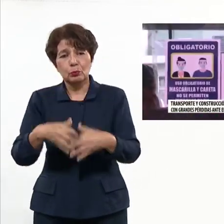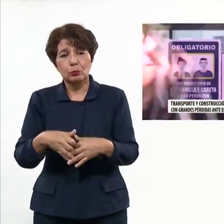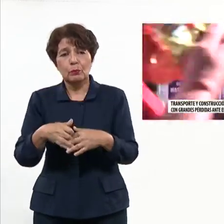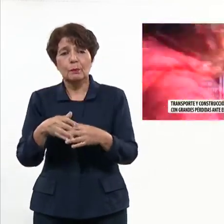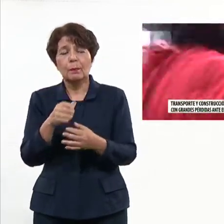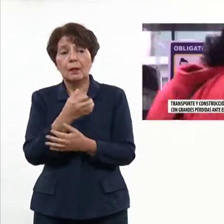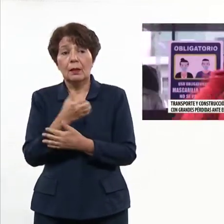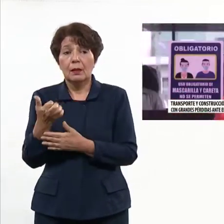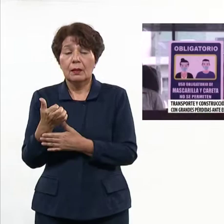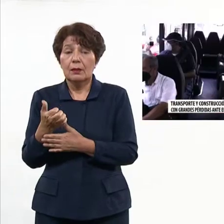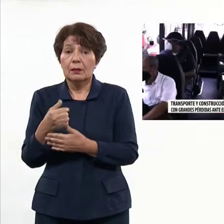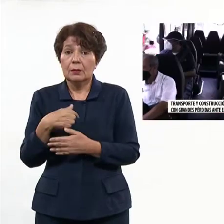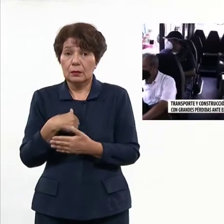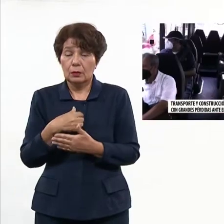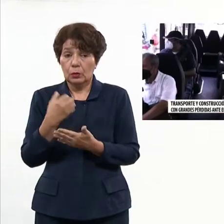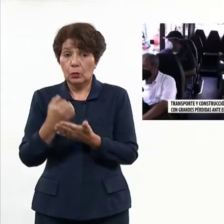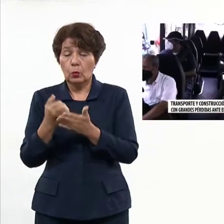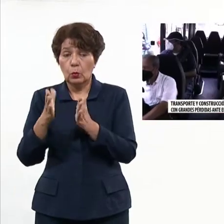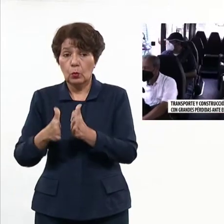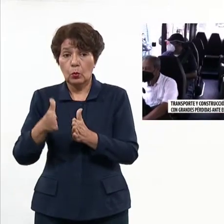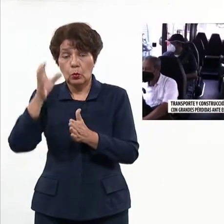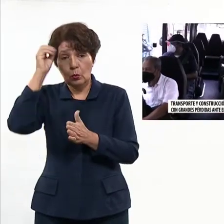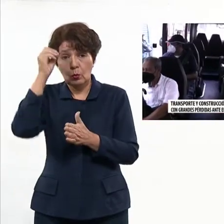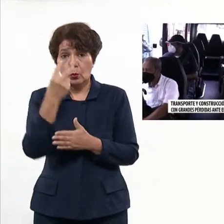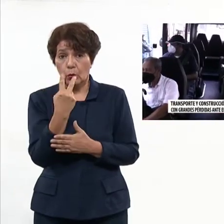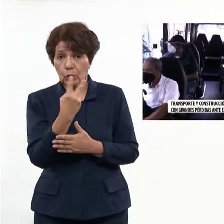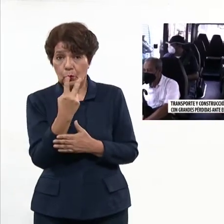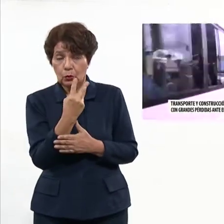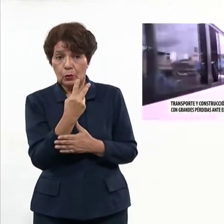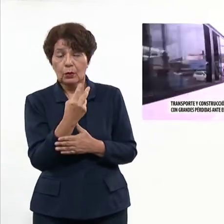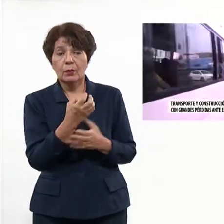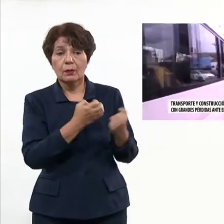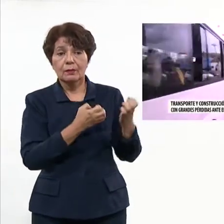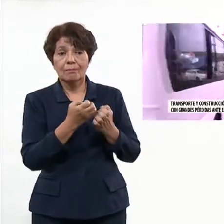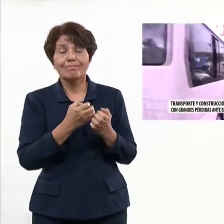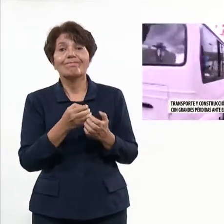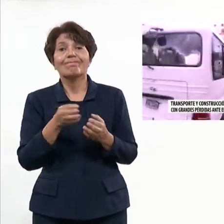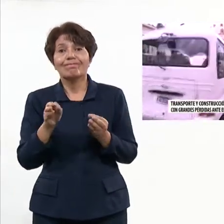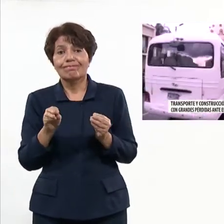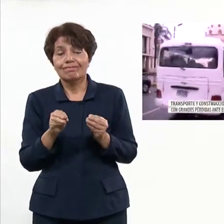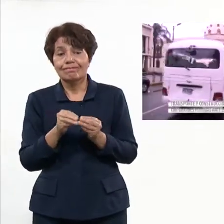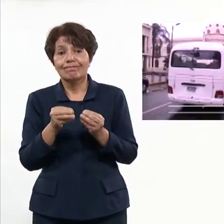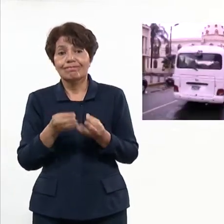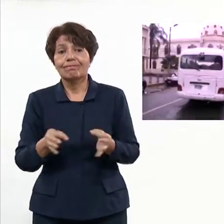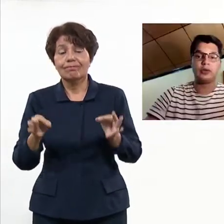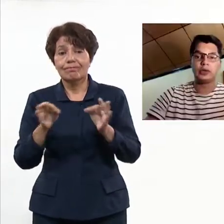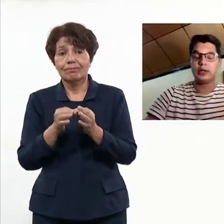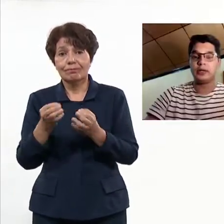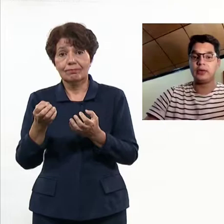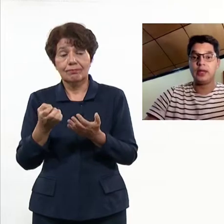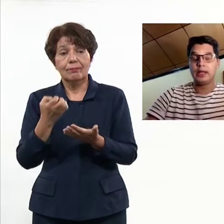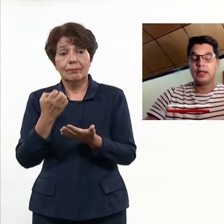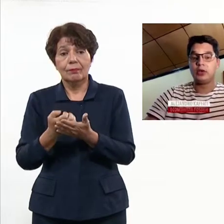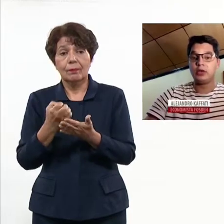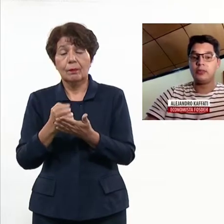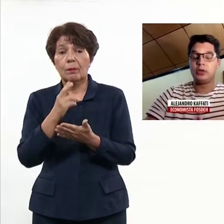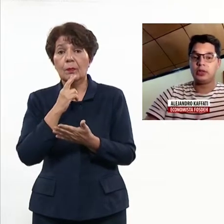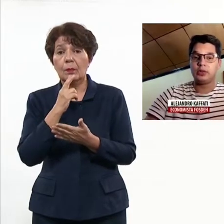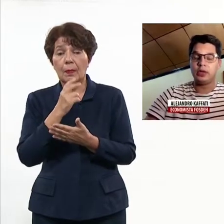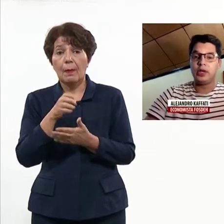lo que para economistas estos dos rubros son de gran importancia en economía hondureña en el país los sectores